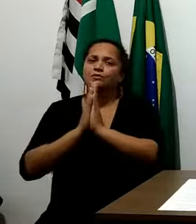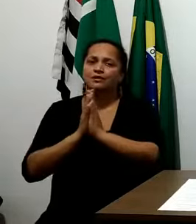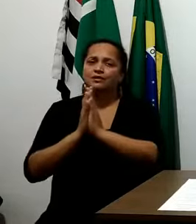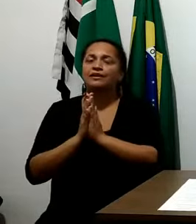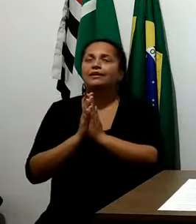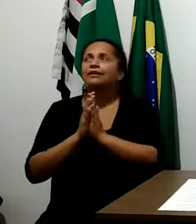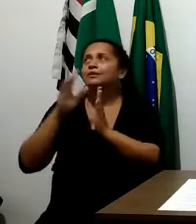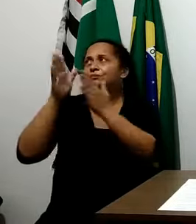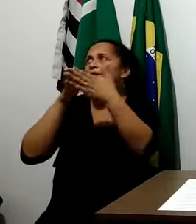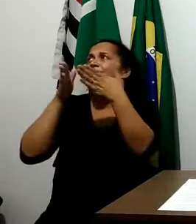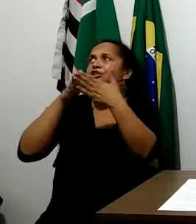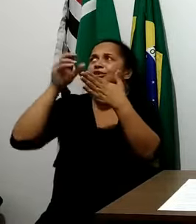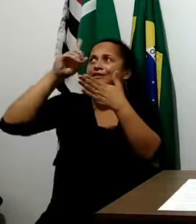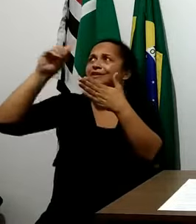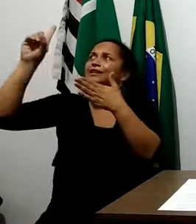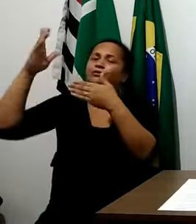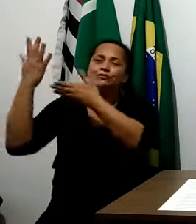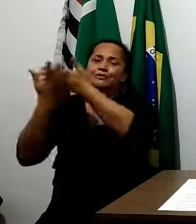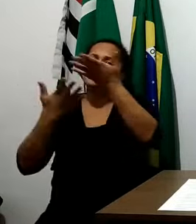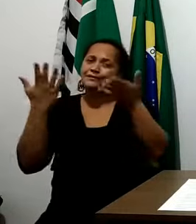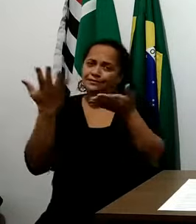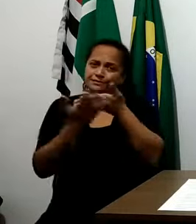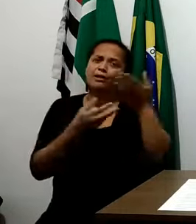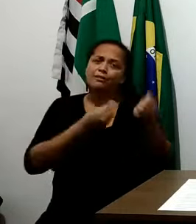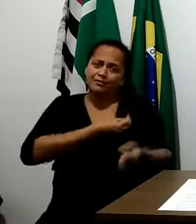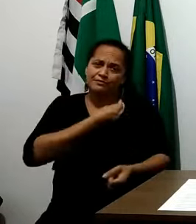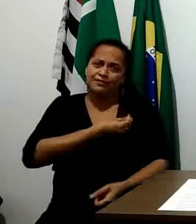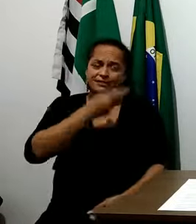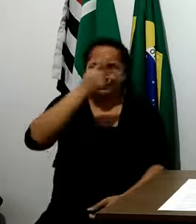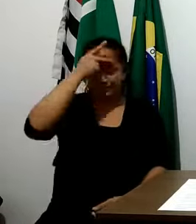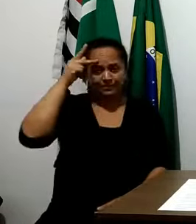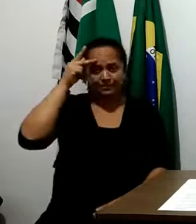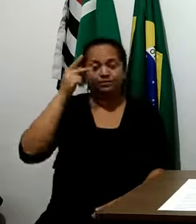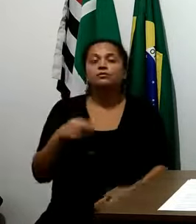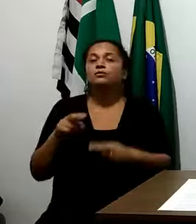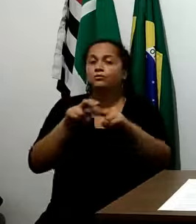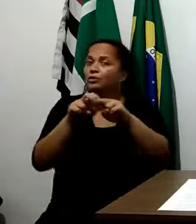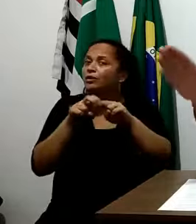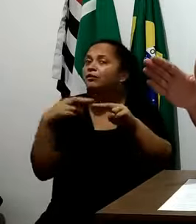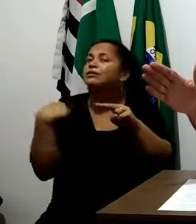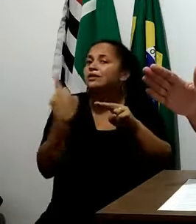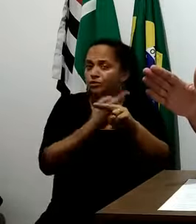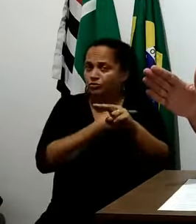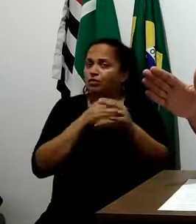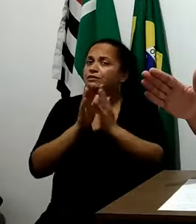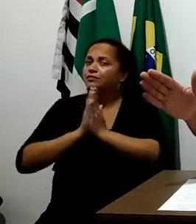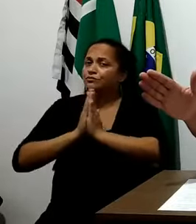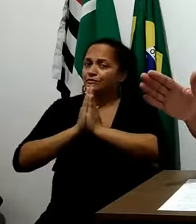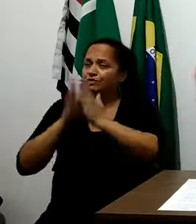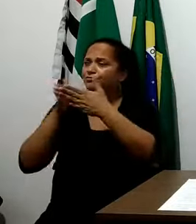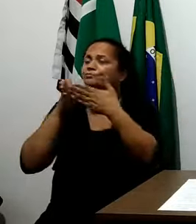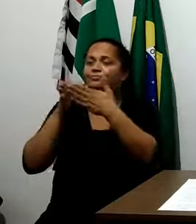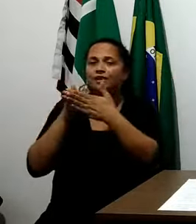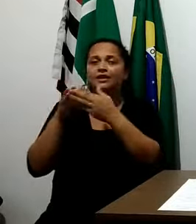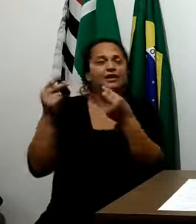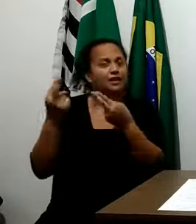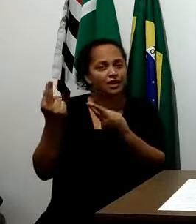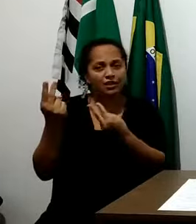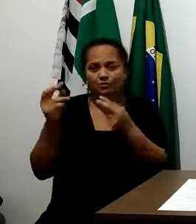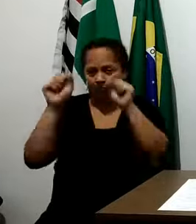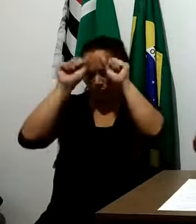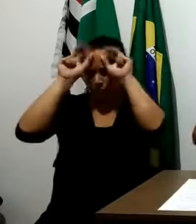história dessas pessoas através da nossa oração. Assim como Moisés, conseguiu mudar a história do povo de Israel,